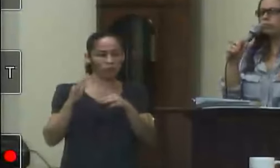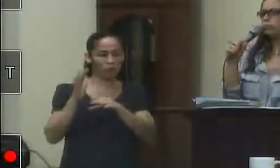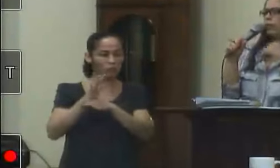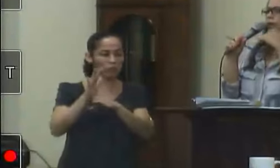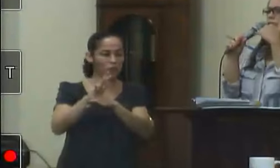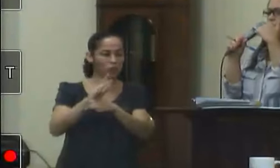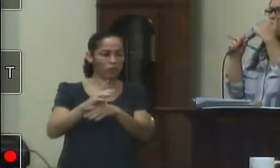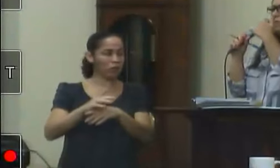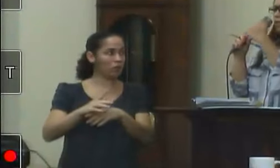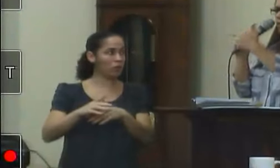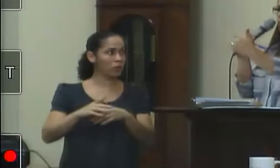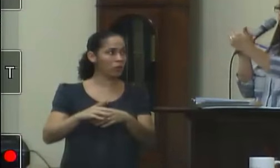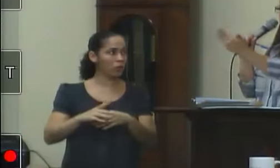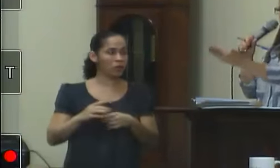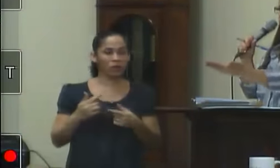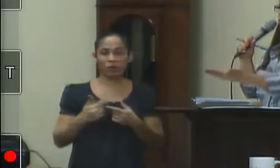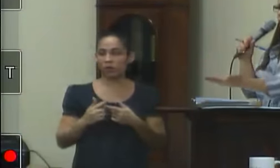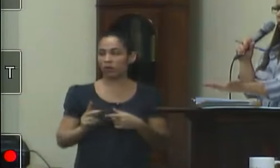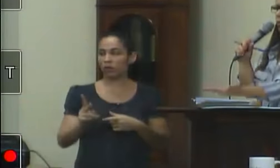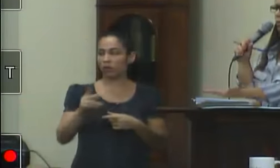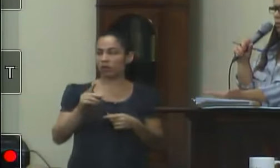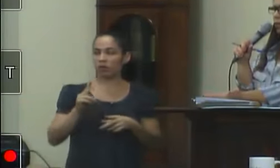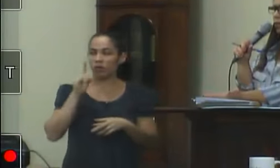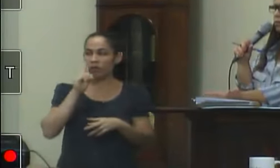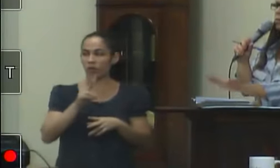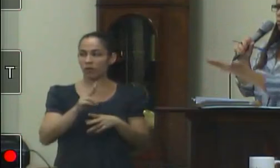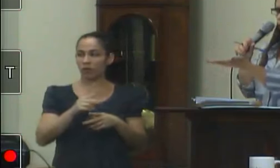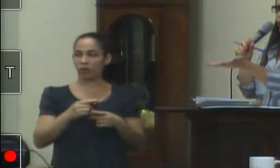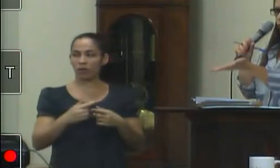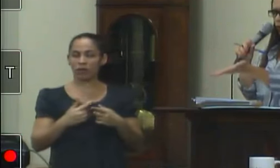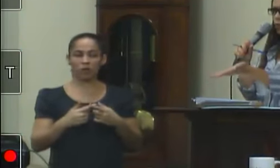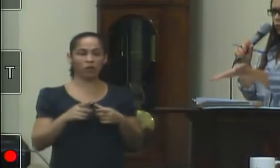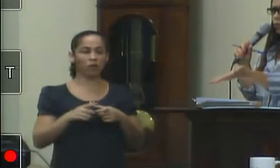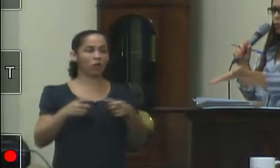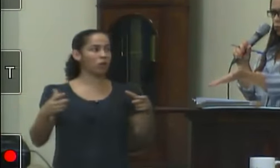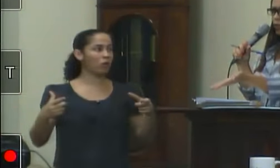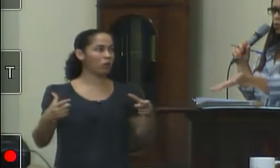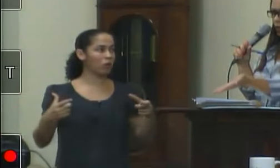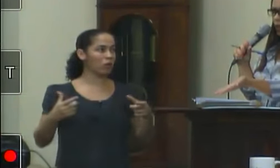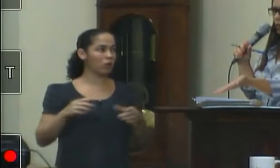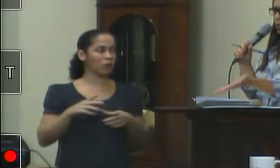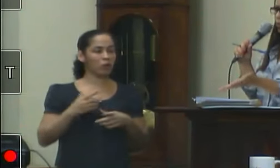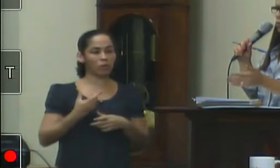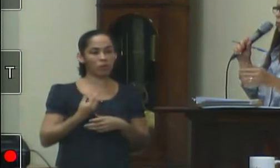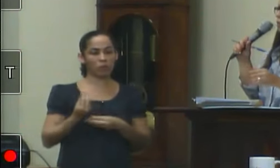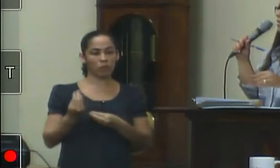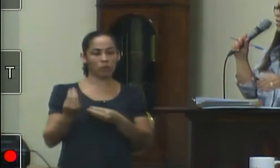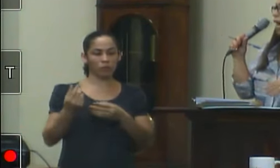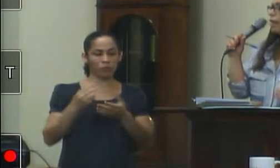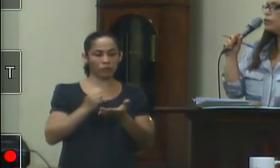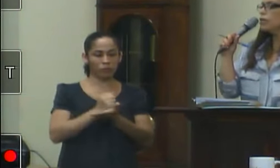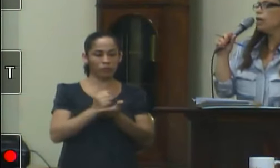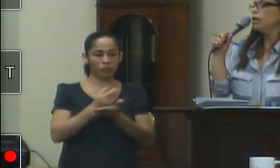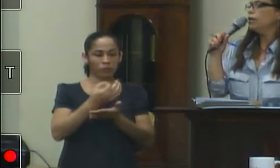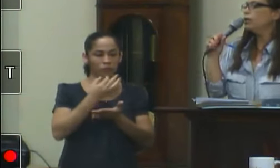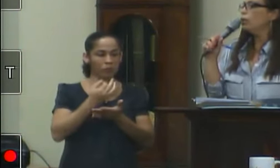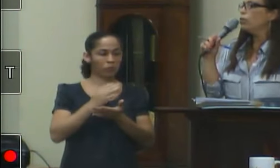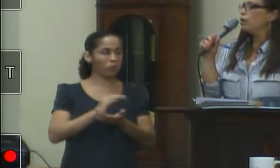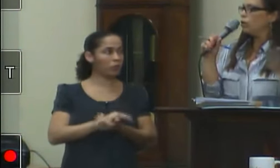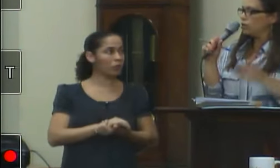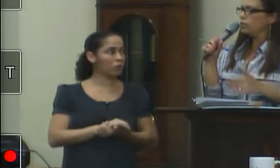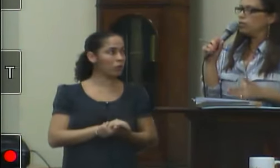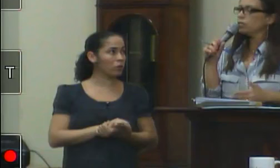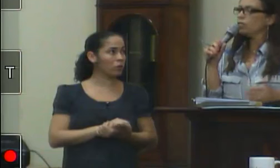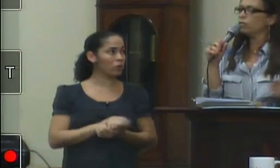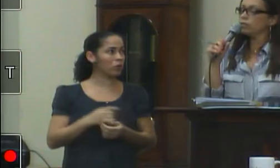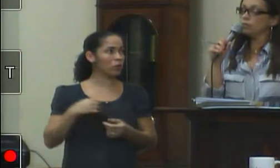O Marquinho está sempre presente lá, não, Marquinho? Aumentou o nosso número de medicamentos sendo disponibilizados. Então, a